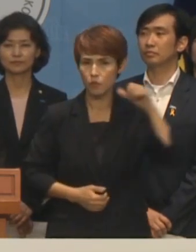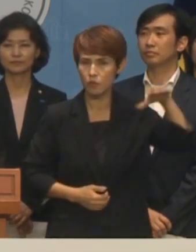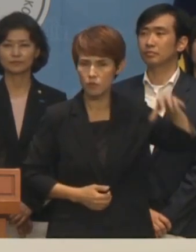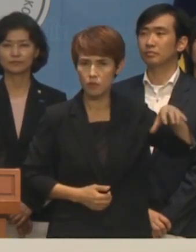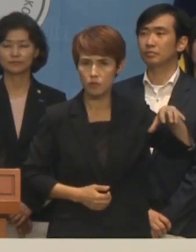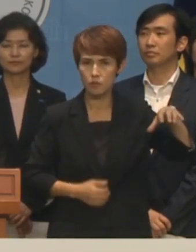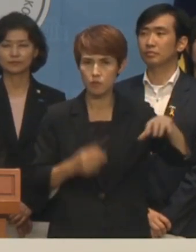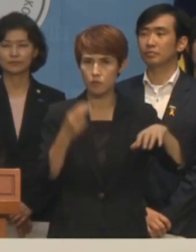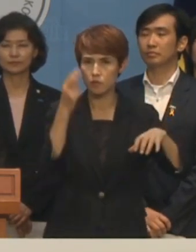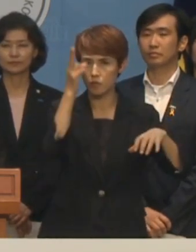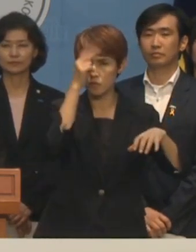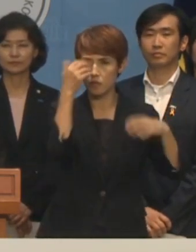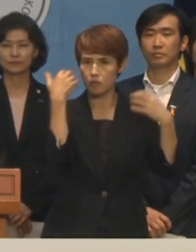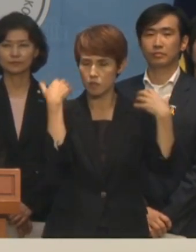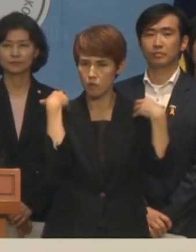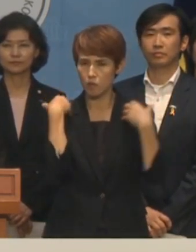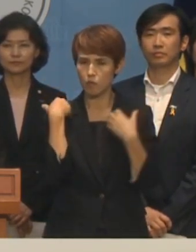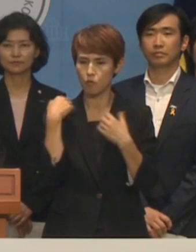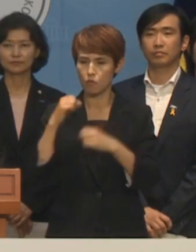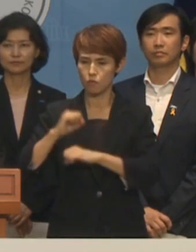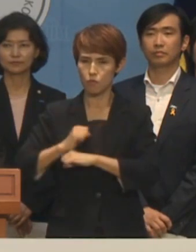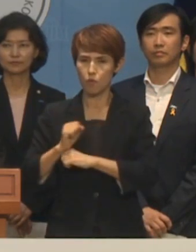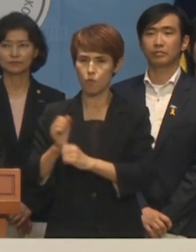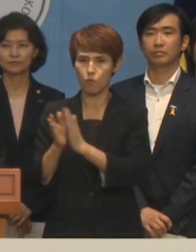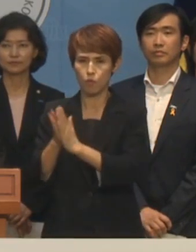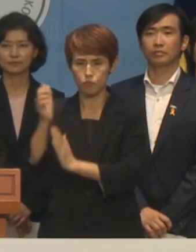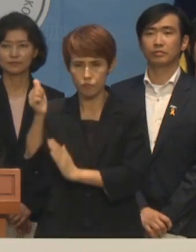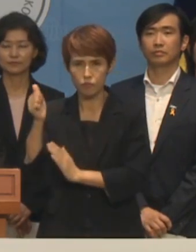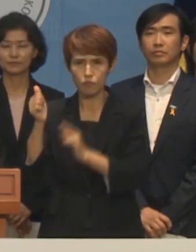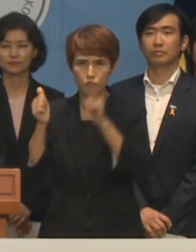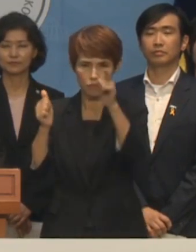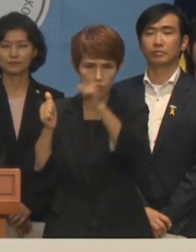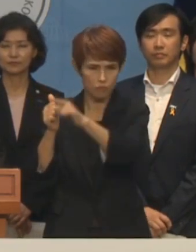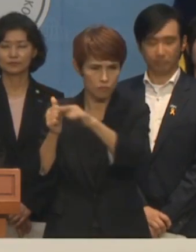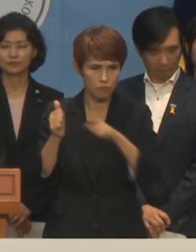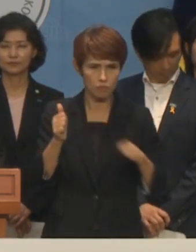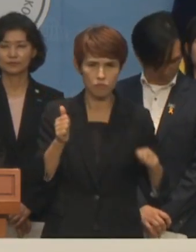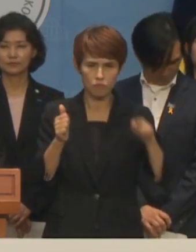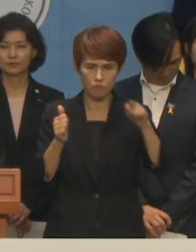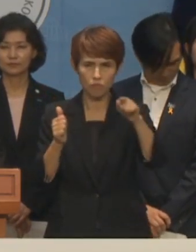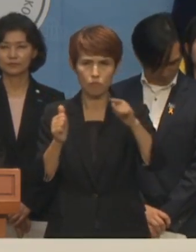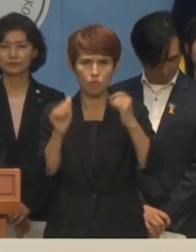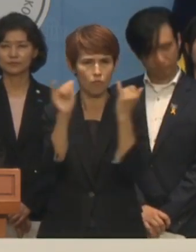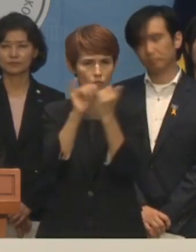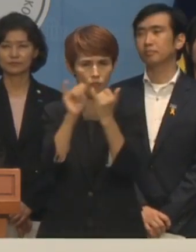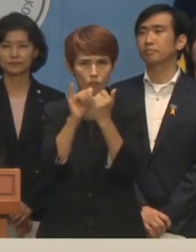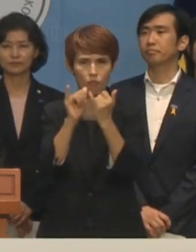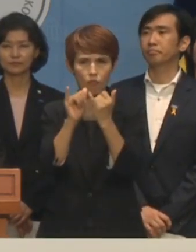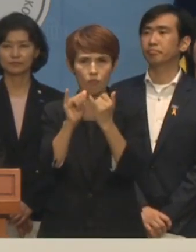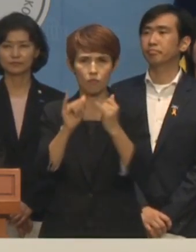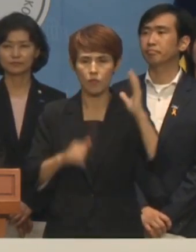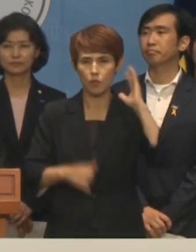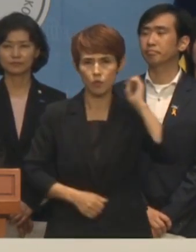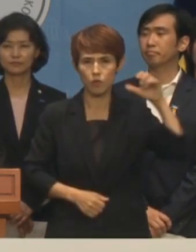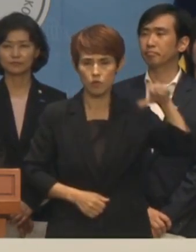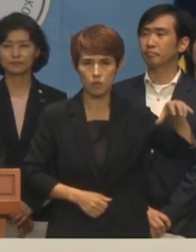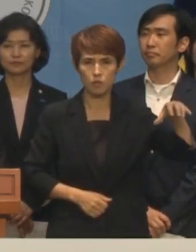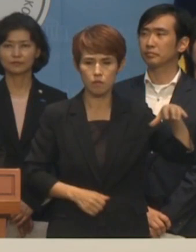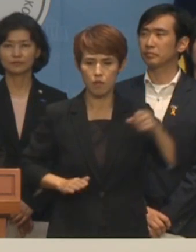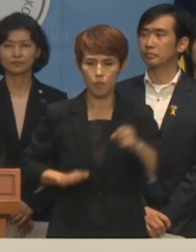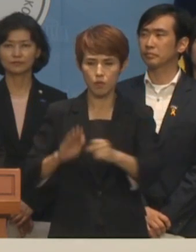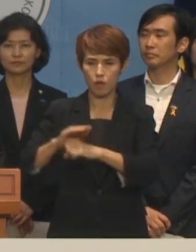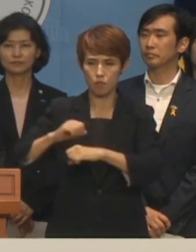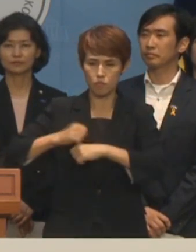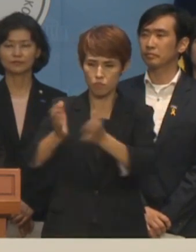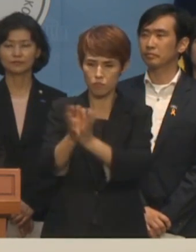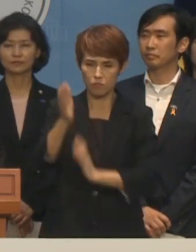대통령실과 경찰청 국가수사본부, 국방부 장관과 대통령실의 통화, 대통령실과 해병대 사령관 등의